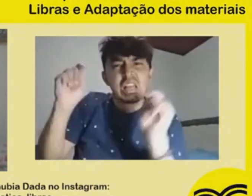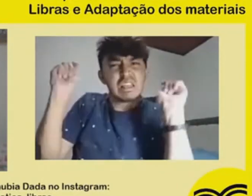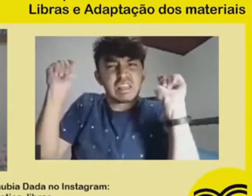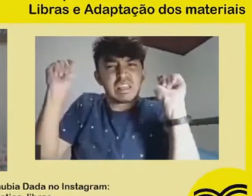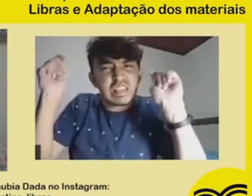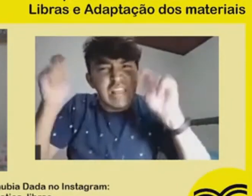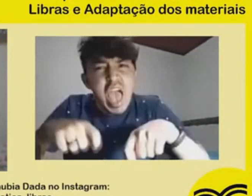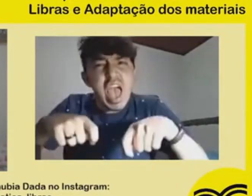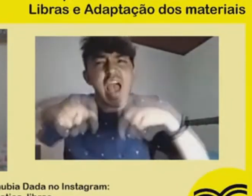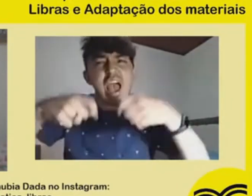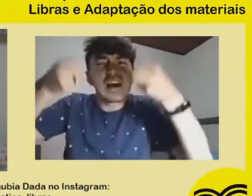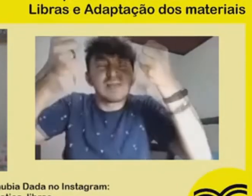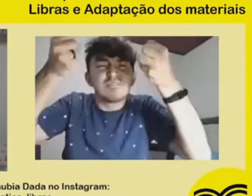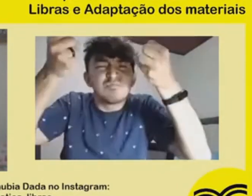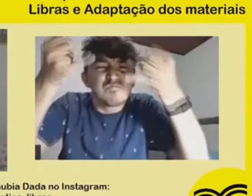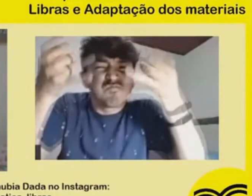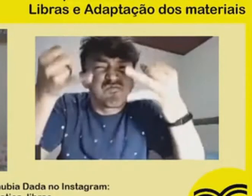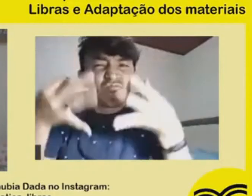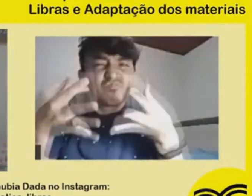Ah,